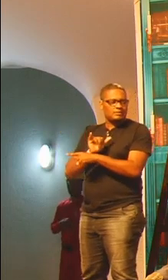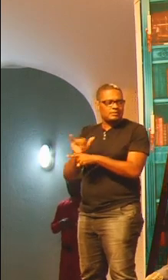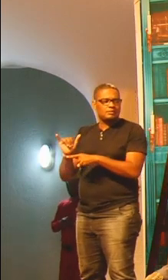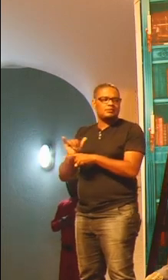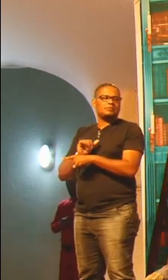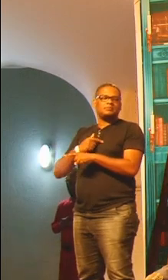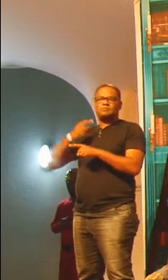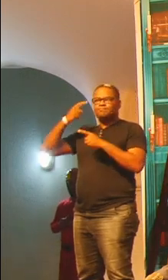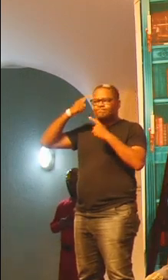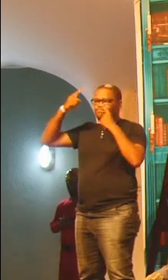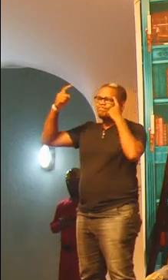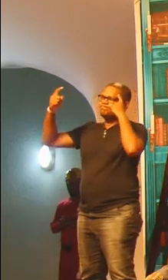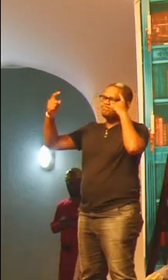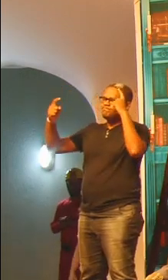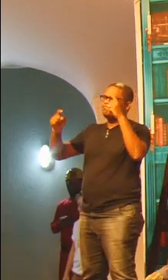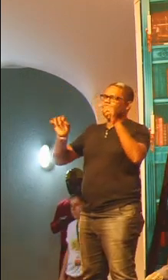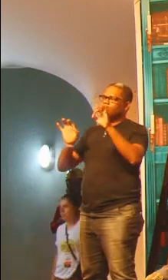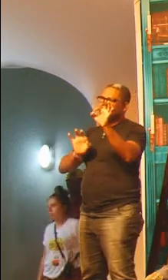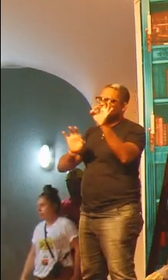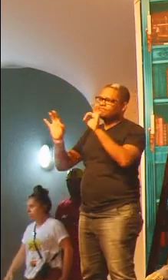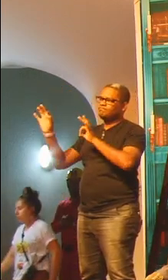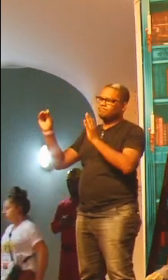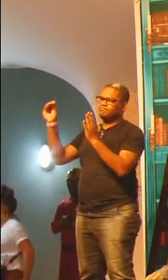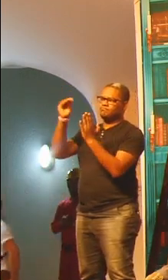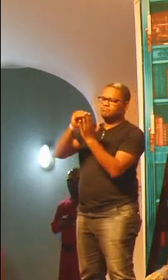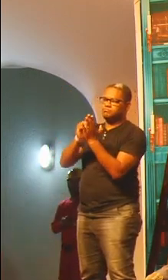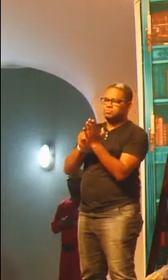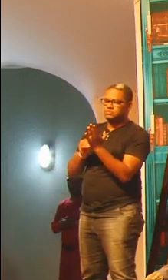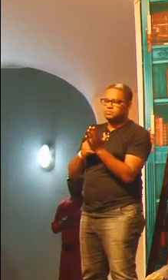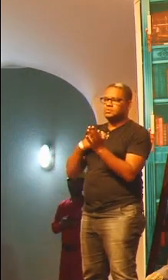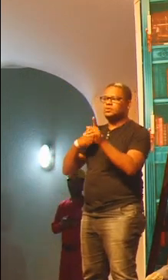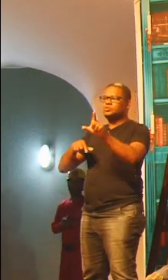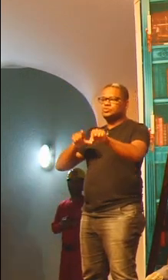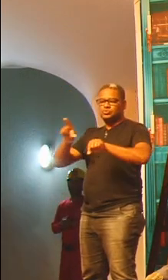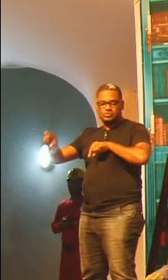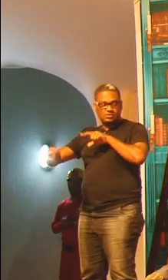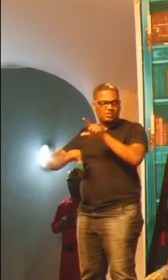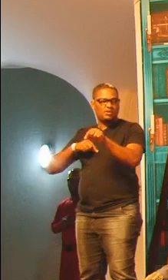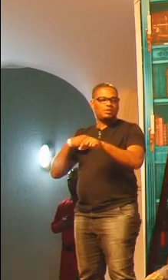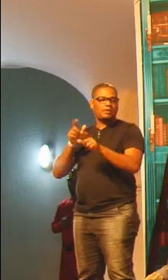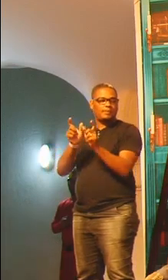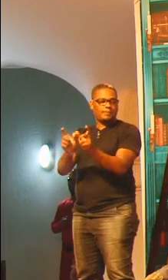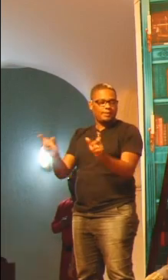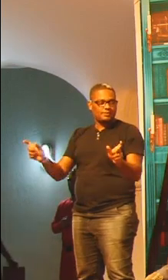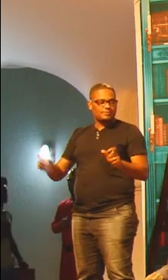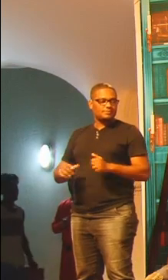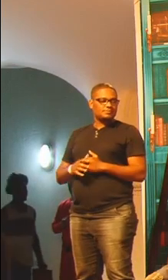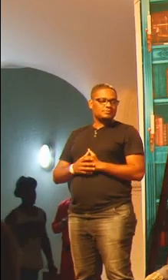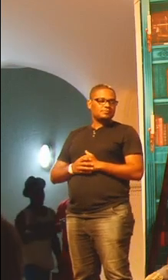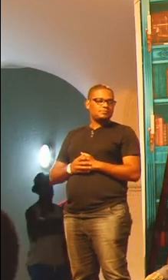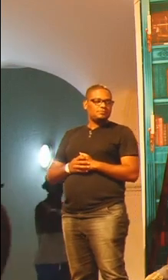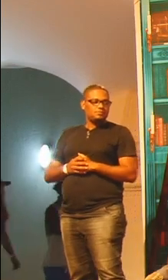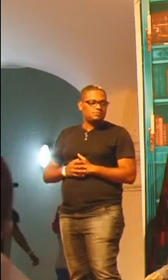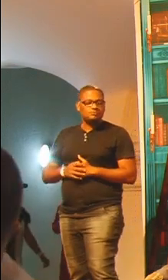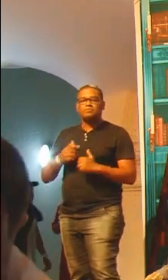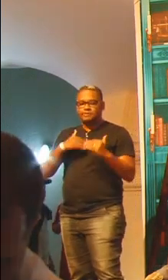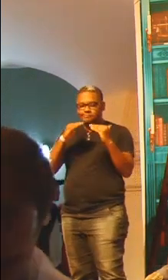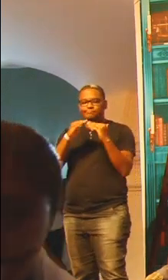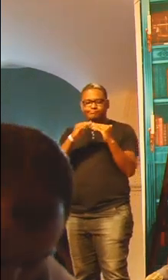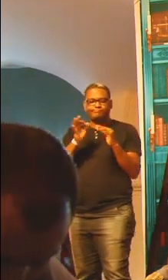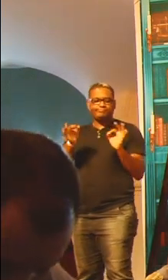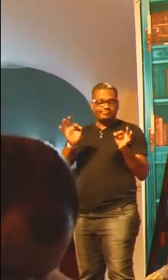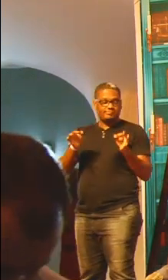muita criatividade. Né? E a criatividade está até nas escolhas das palavras. Né? Sem dúvida, sem dúvida. E tem